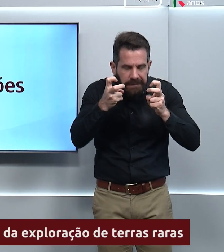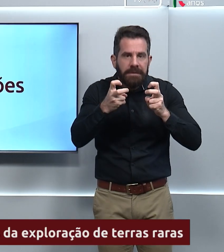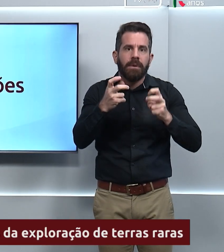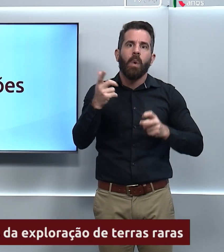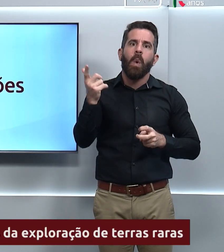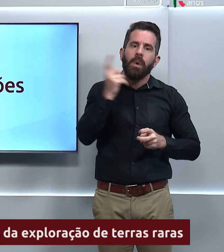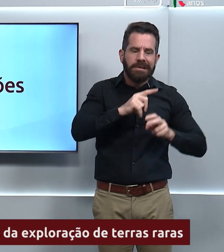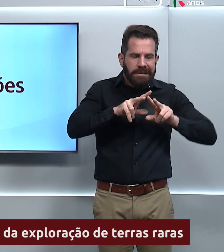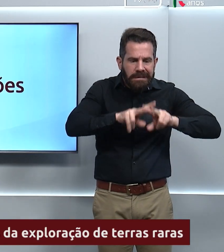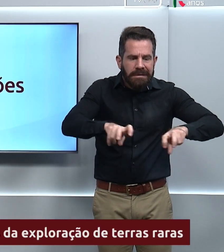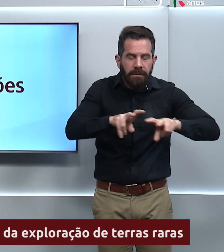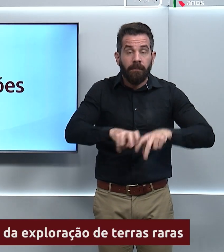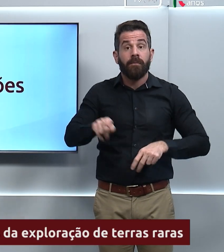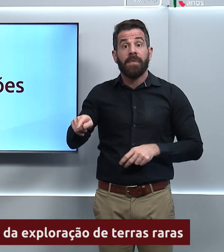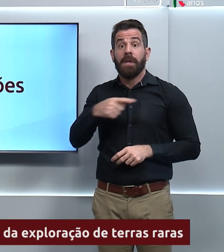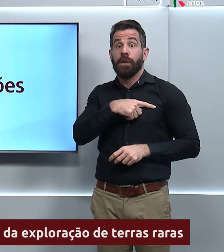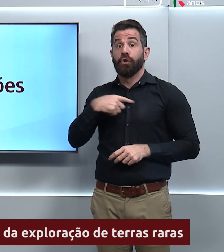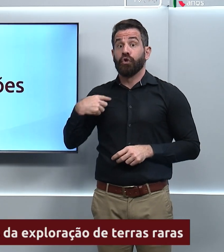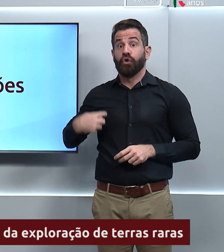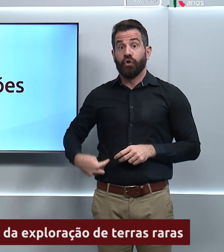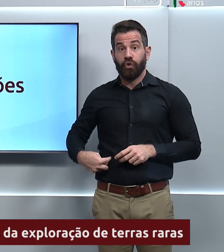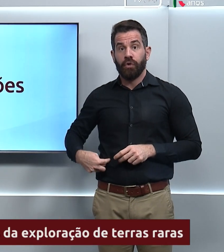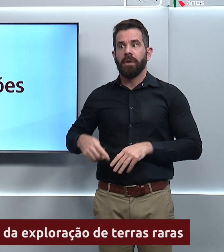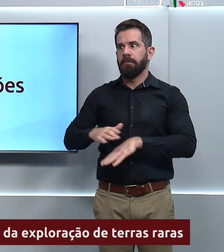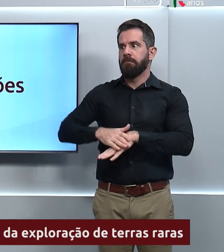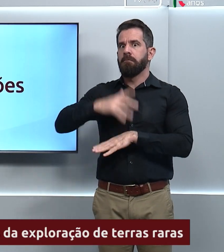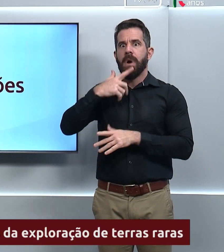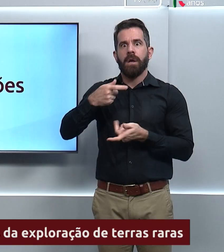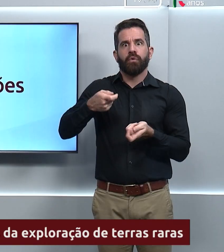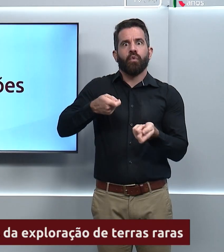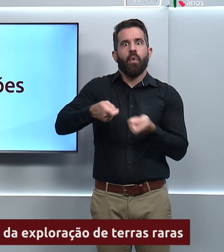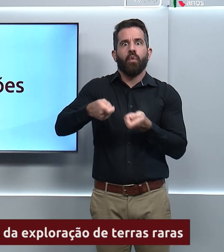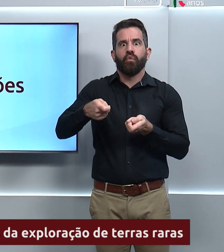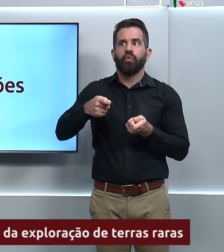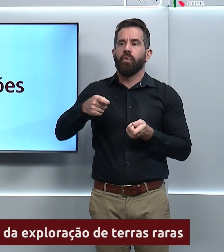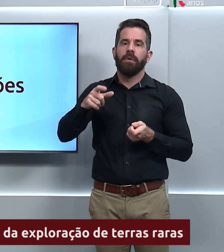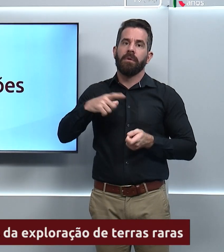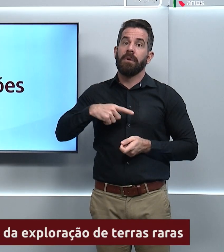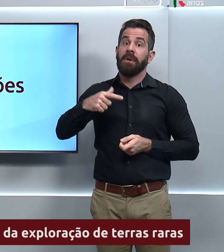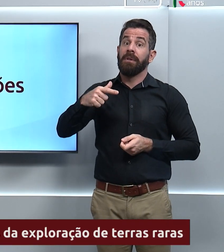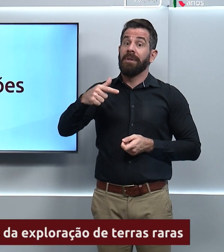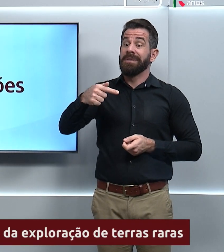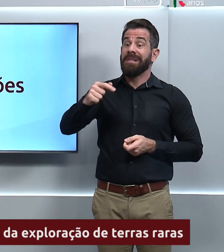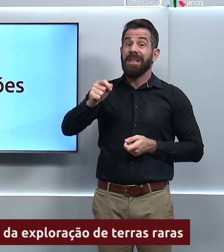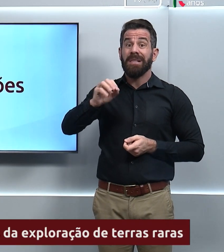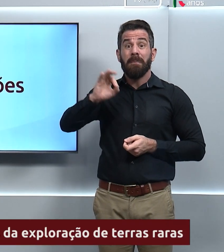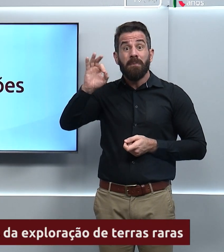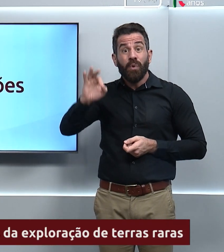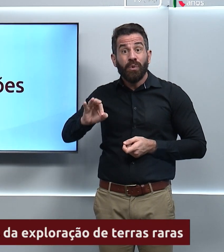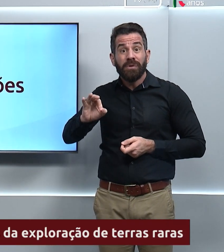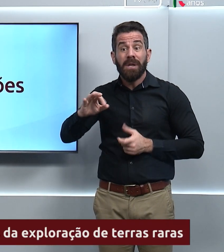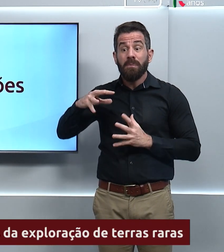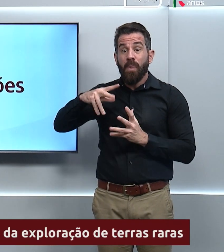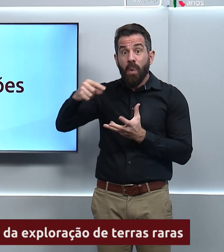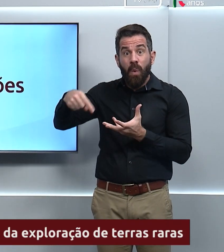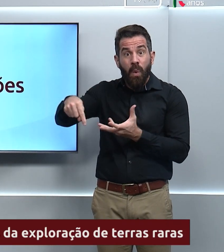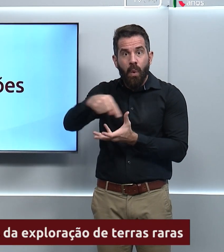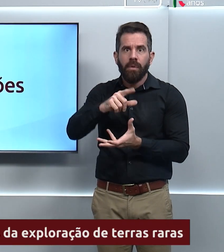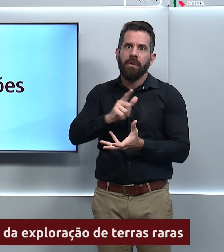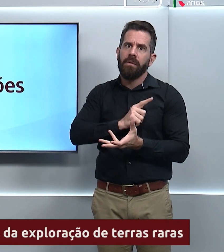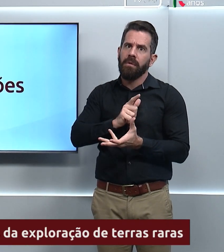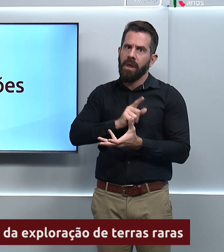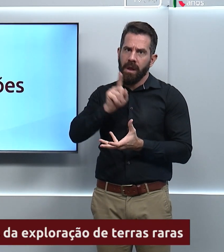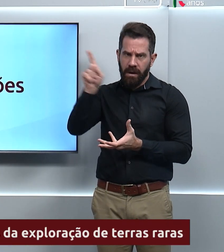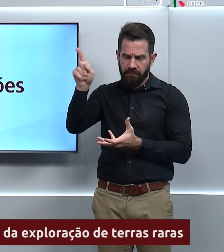China tem o controle, da maior parte dessas terras raras, possui quase 70% das reservas mundiais. O Brasil fica